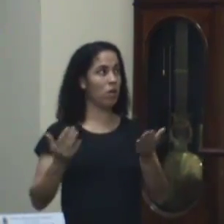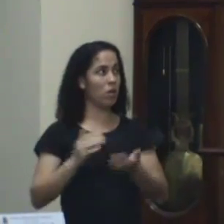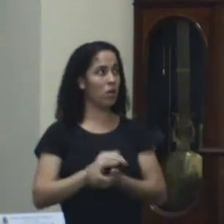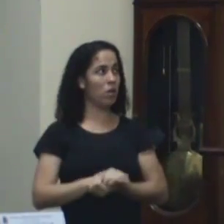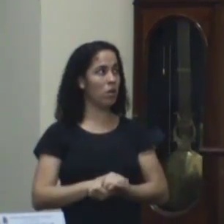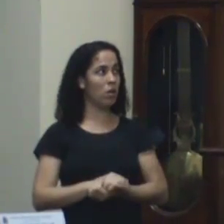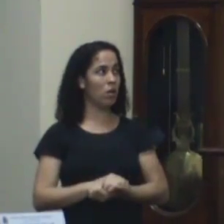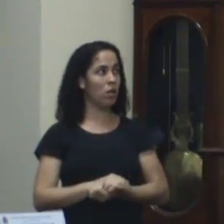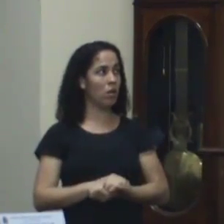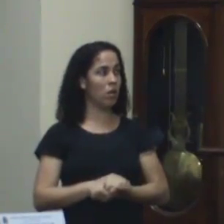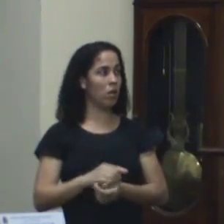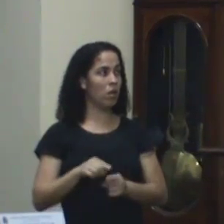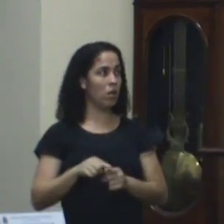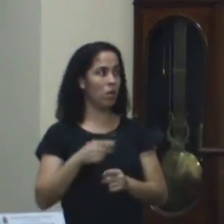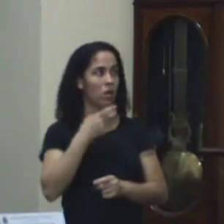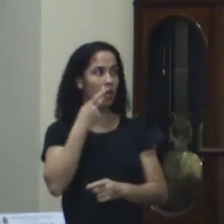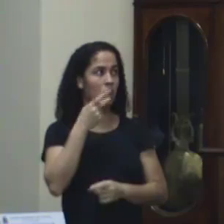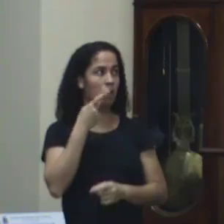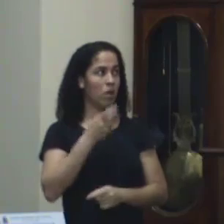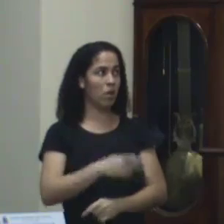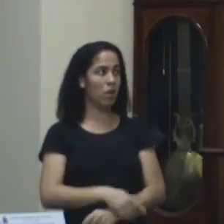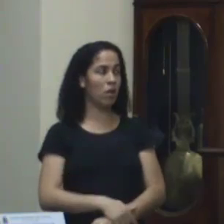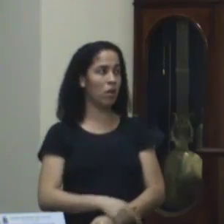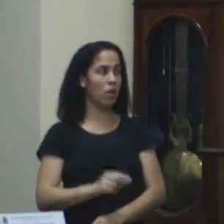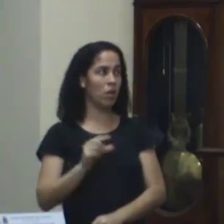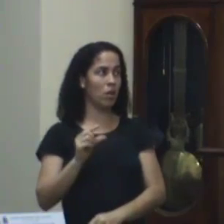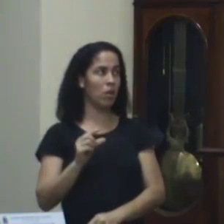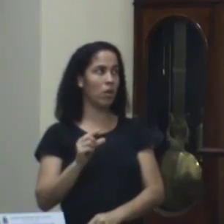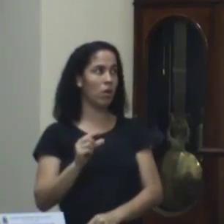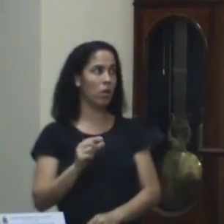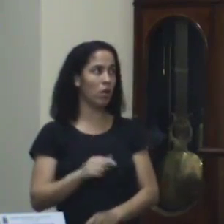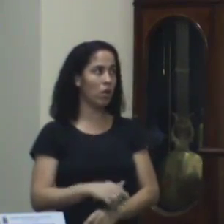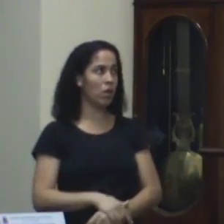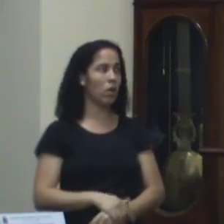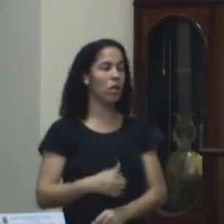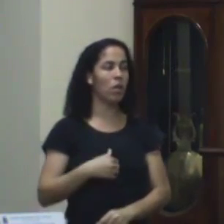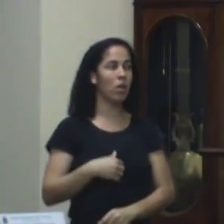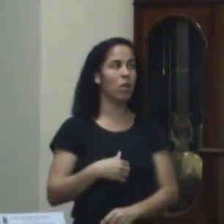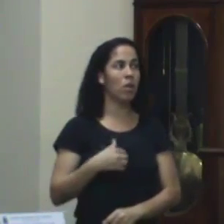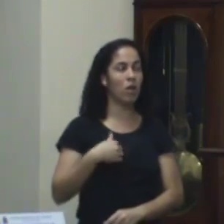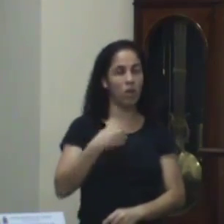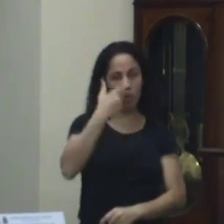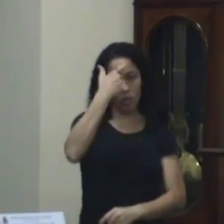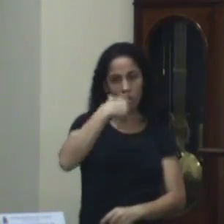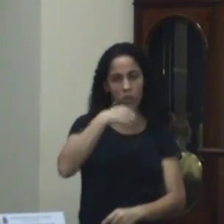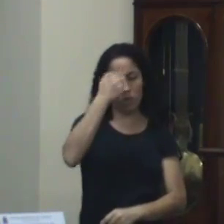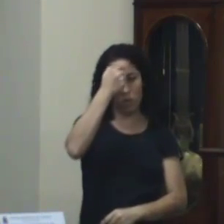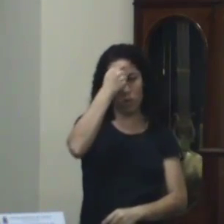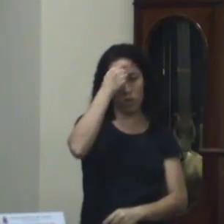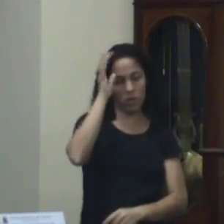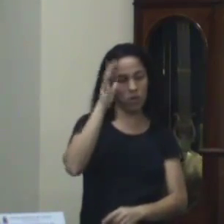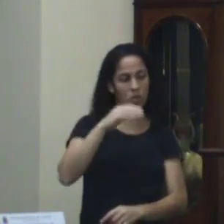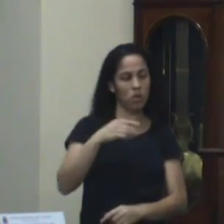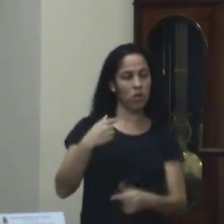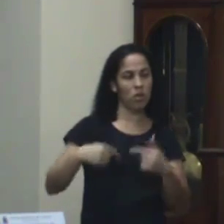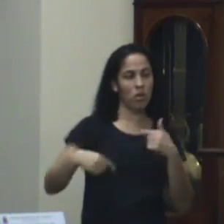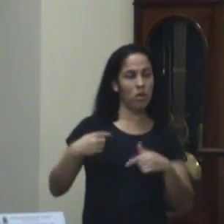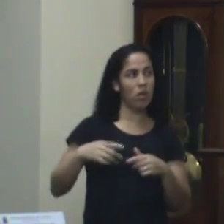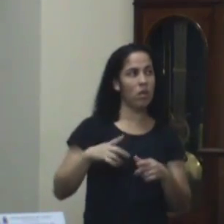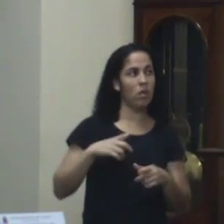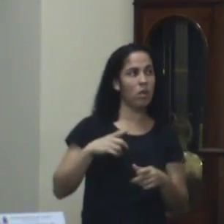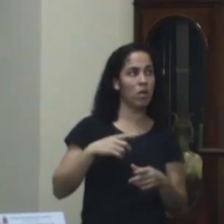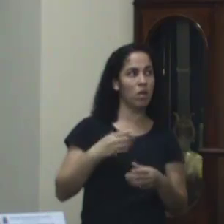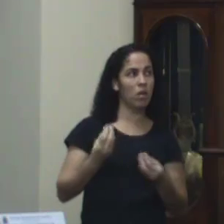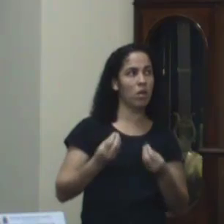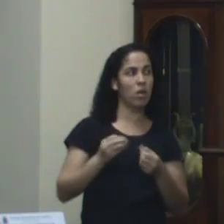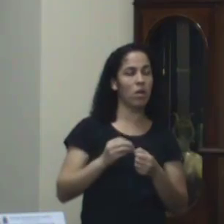hoje para estar falando um pouco do meu posicionamento até político. Nós temos aí um